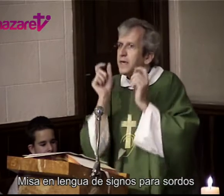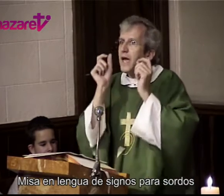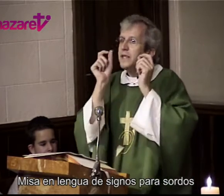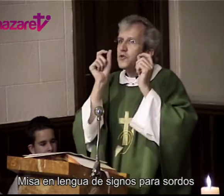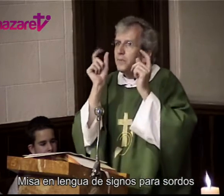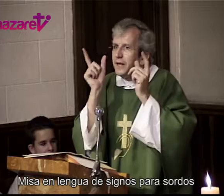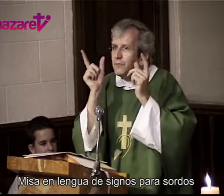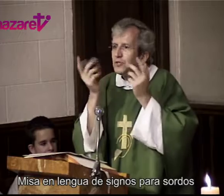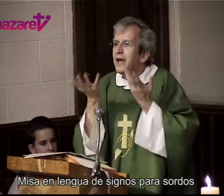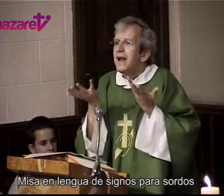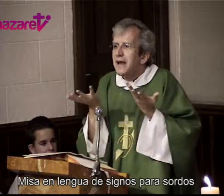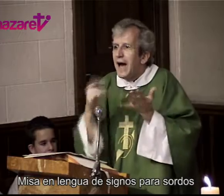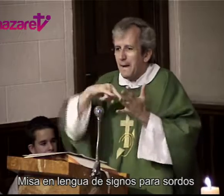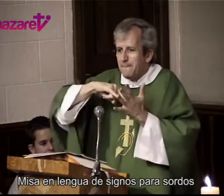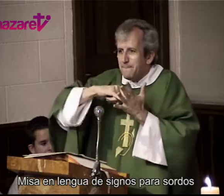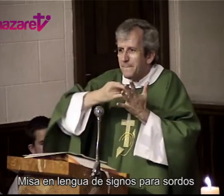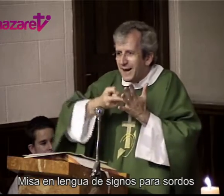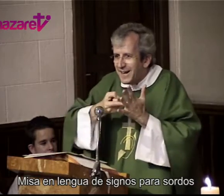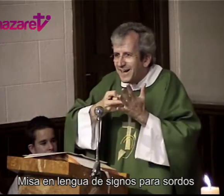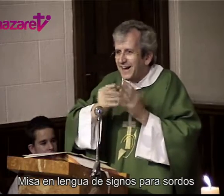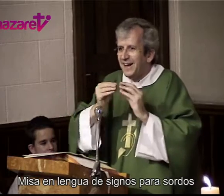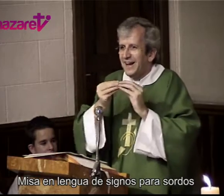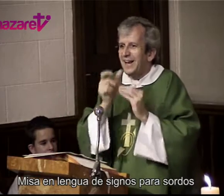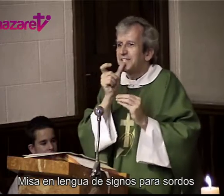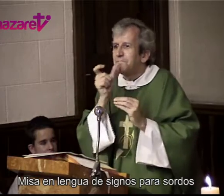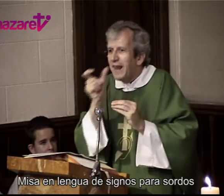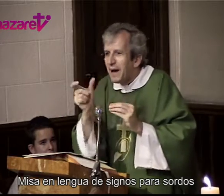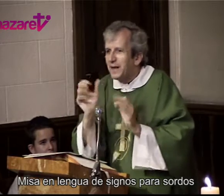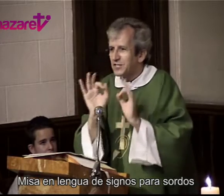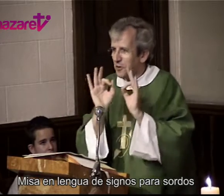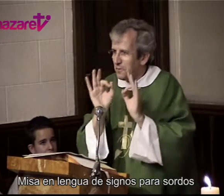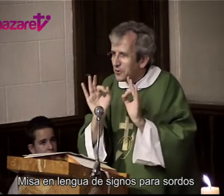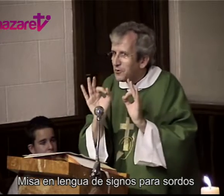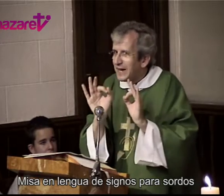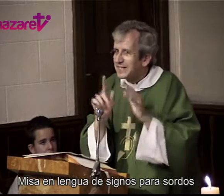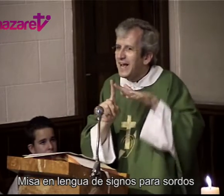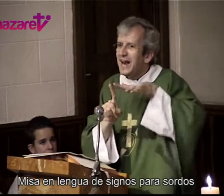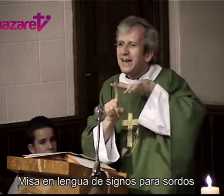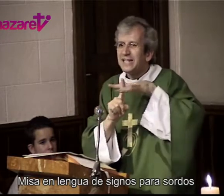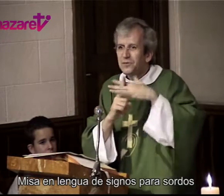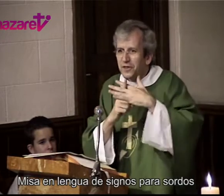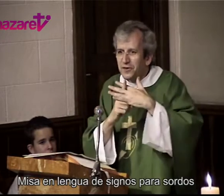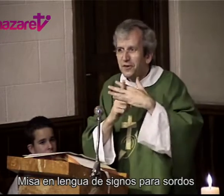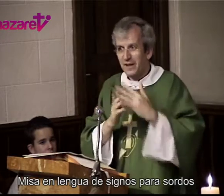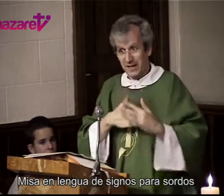ahí descubriremos la manera, las palabras oportunas, la situación que